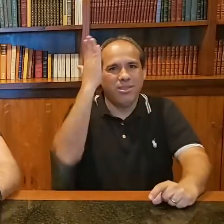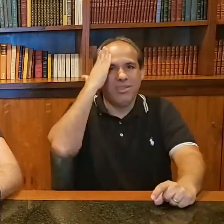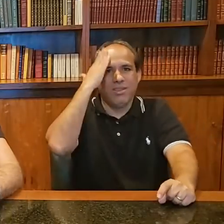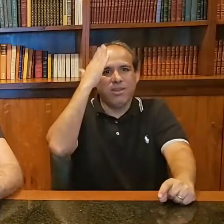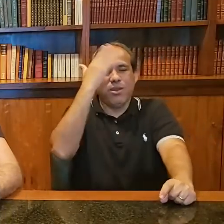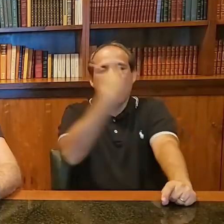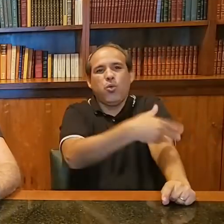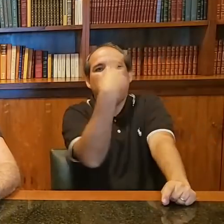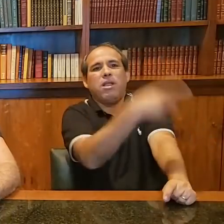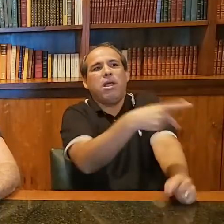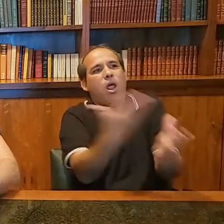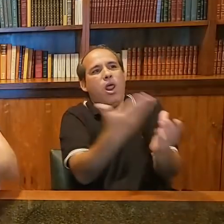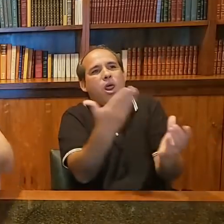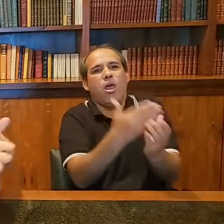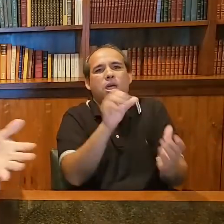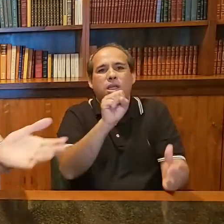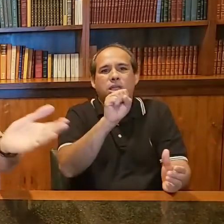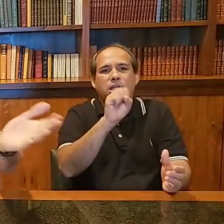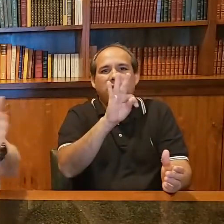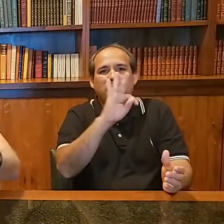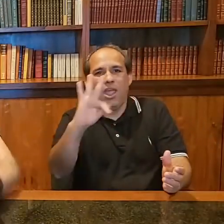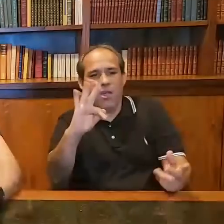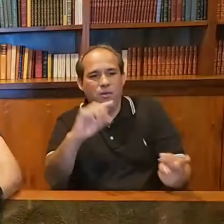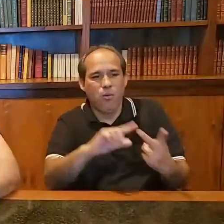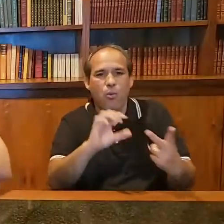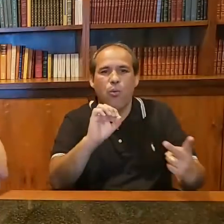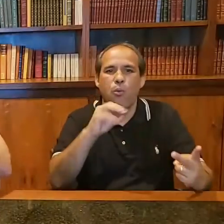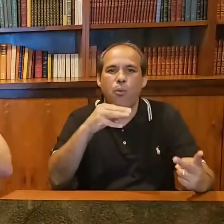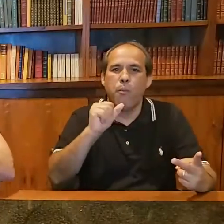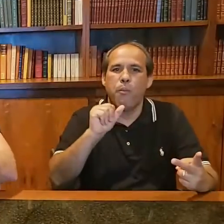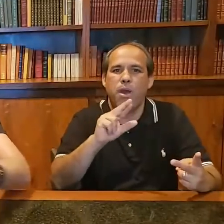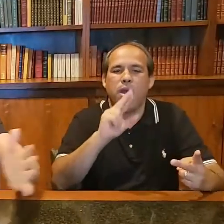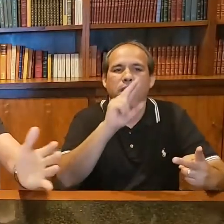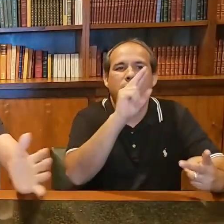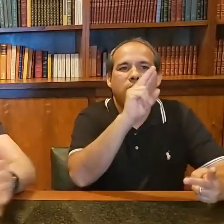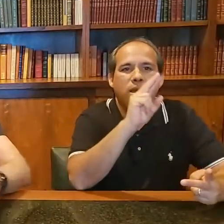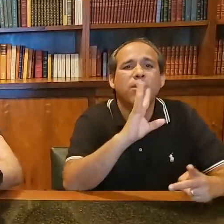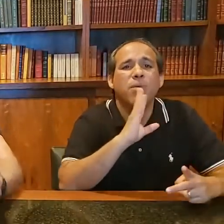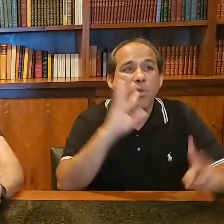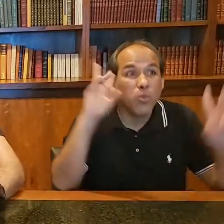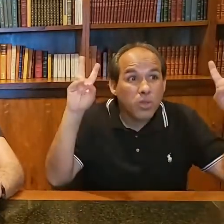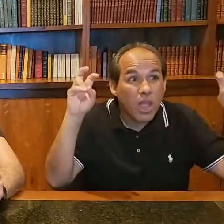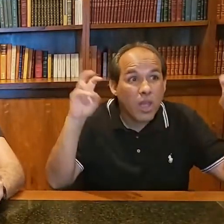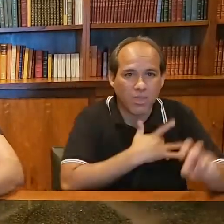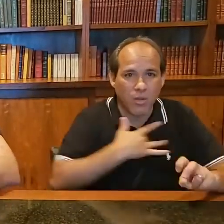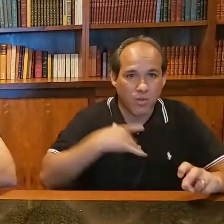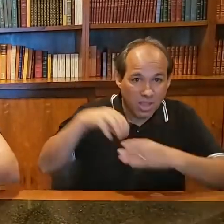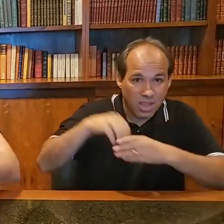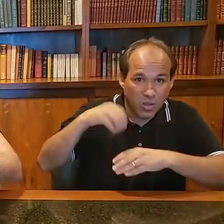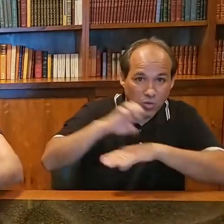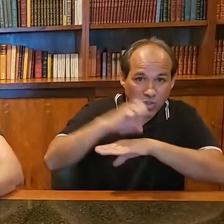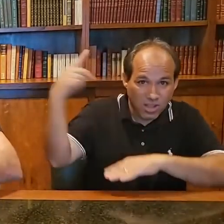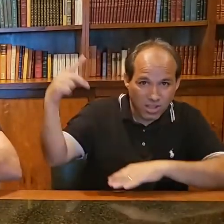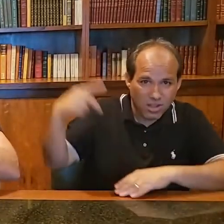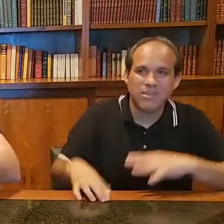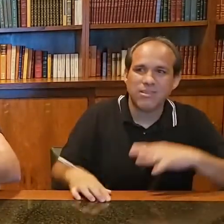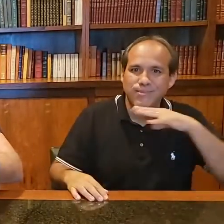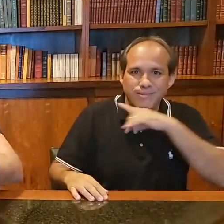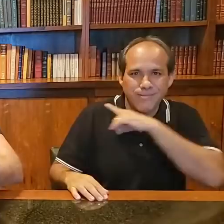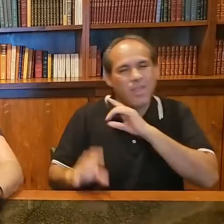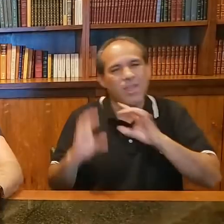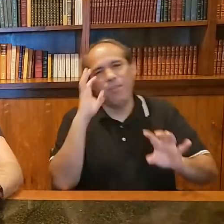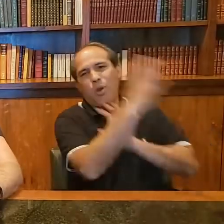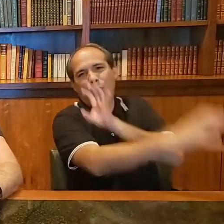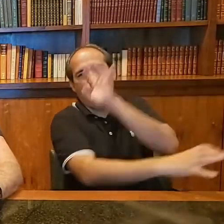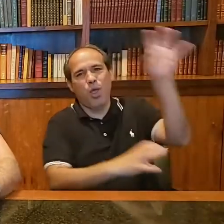aí. Inquérito no Supremo, teria o Omar Aziz também, que já conhece tudo de saúde do seu estado, com profundidade, acusado de um montão de